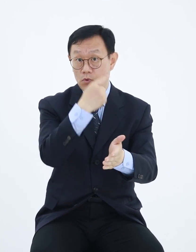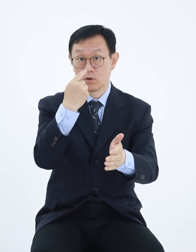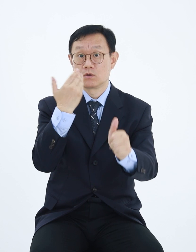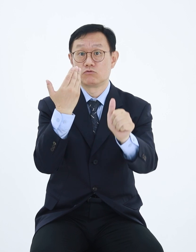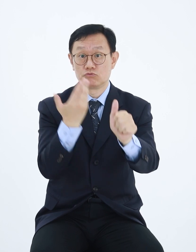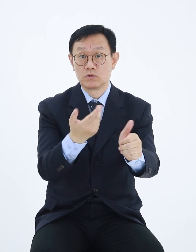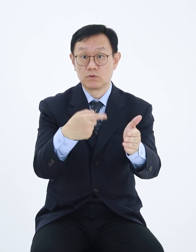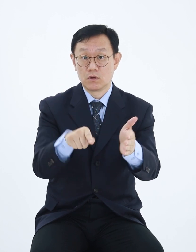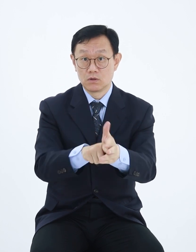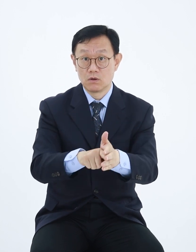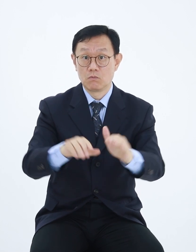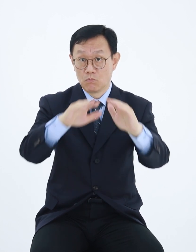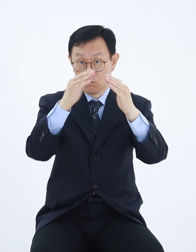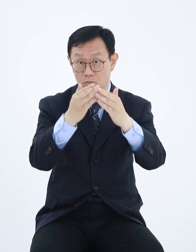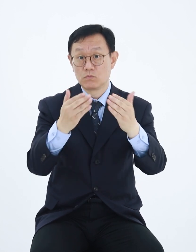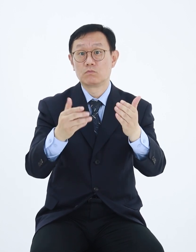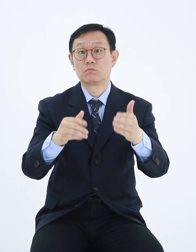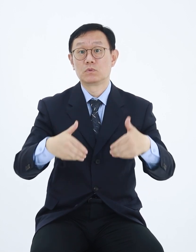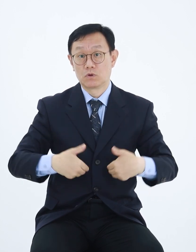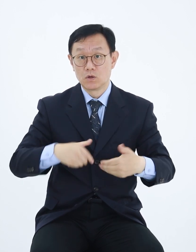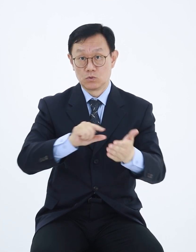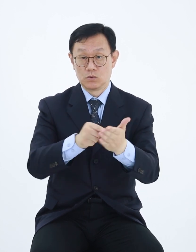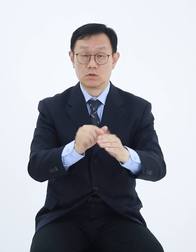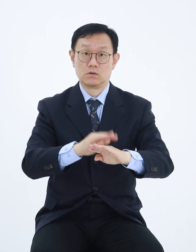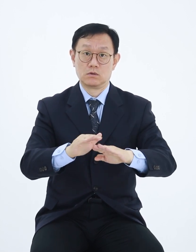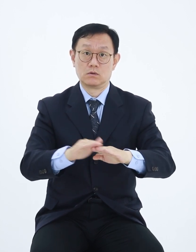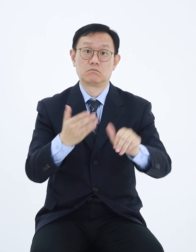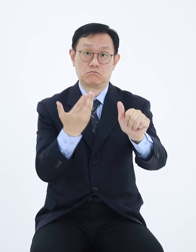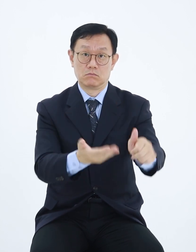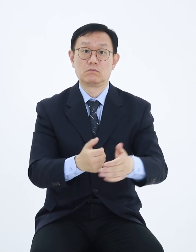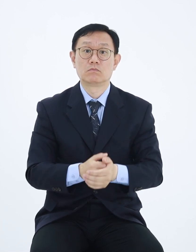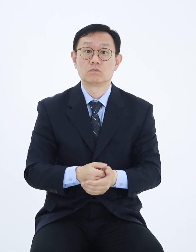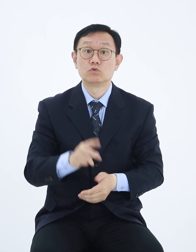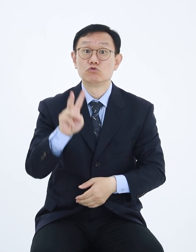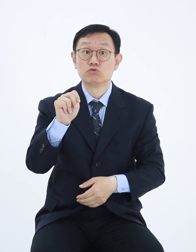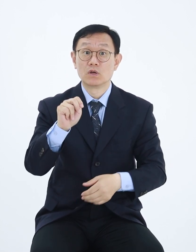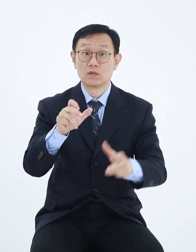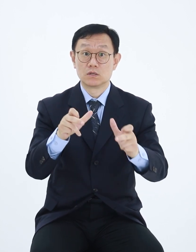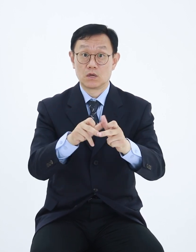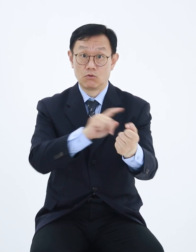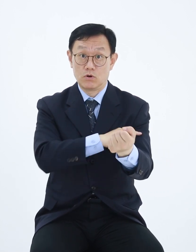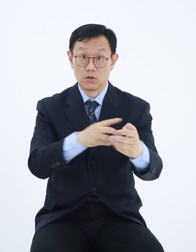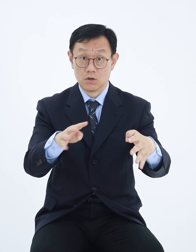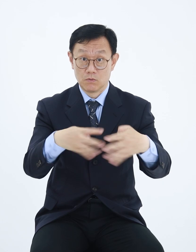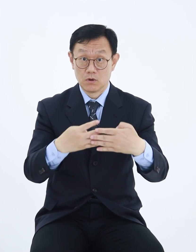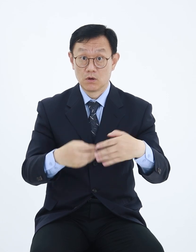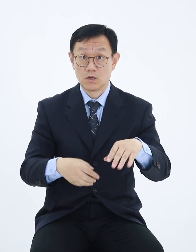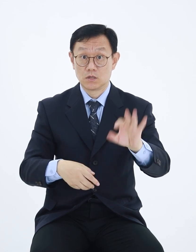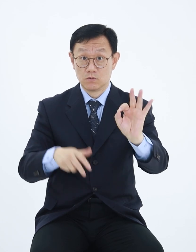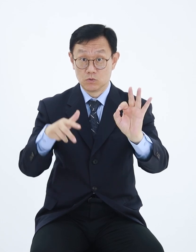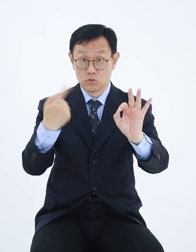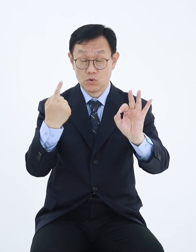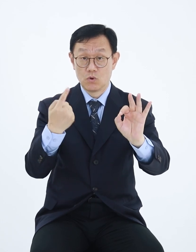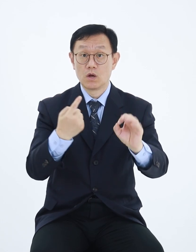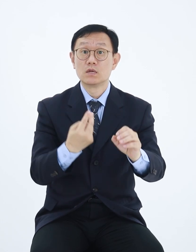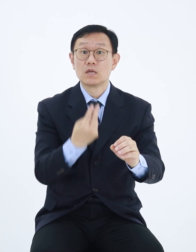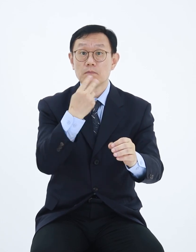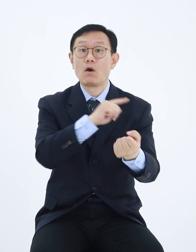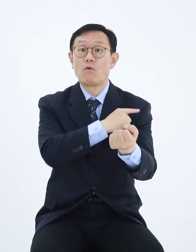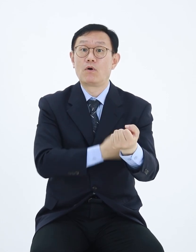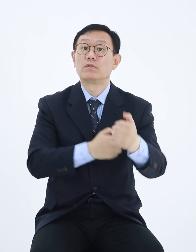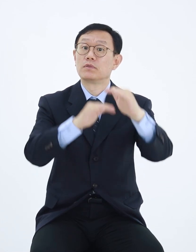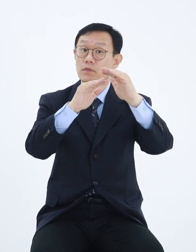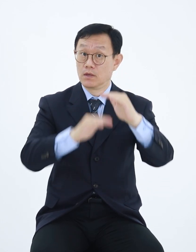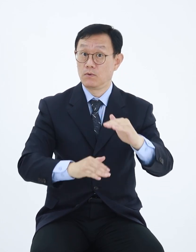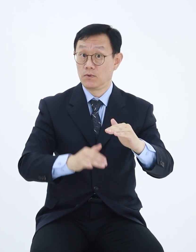보장하기 위하여 모든 필요한 조치를 취한다. 유엔 장애인 권리협약 제10조에는 생명권 관련